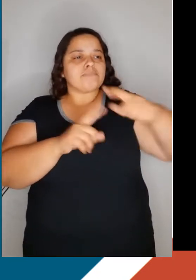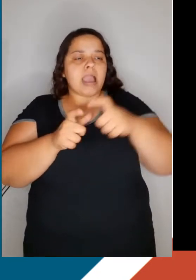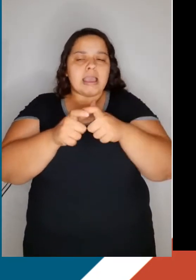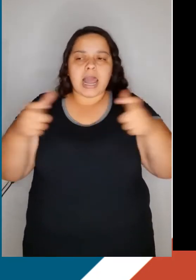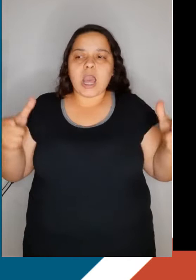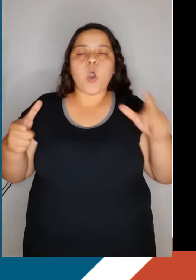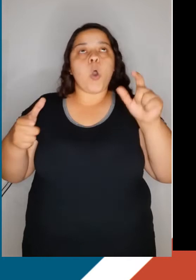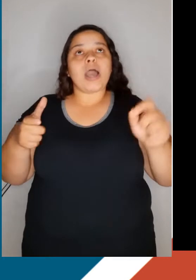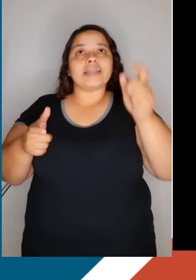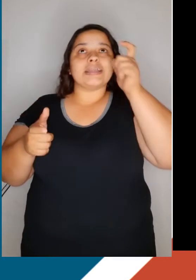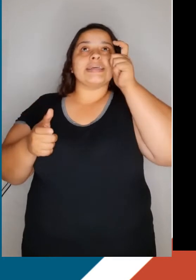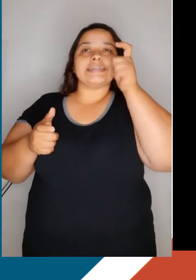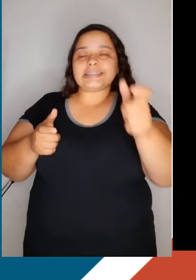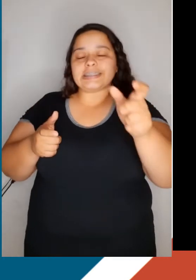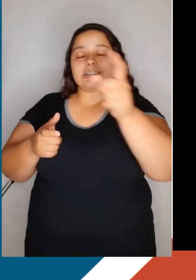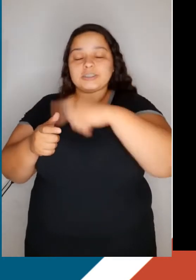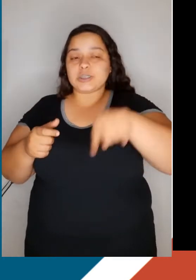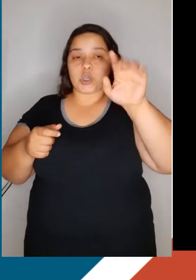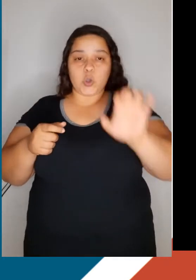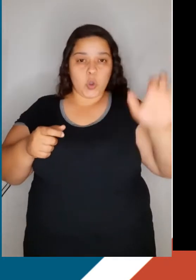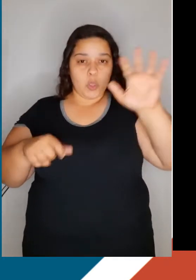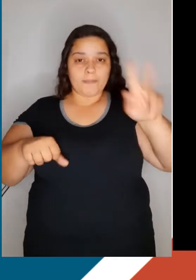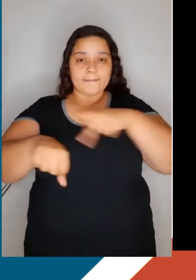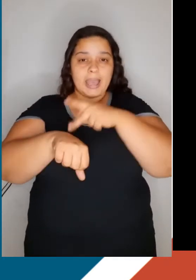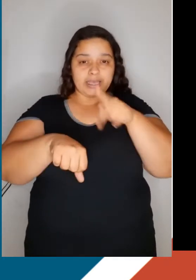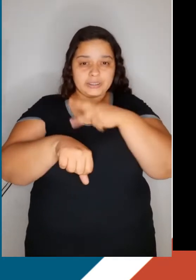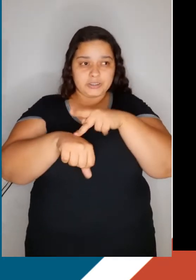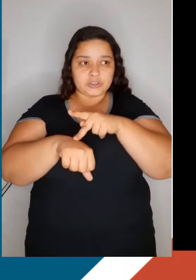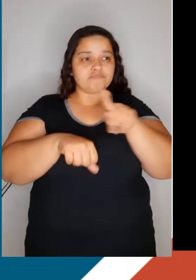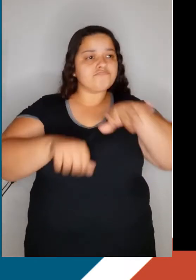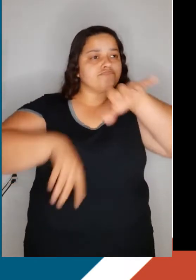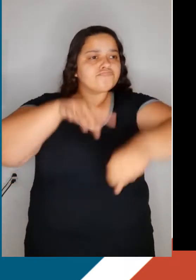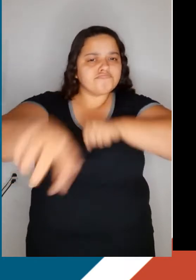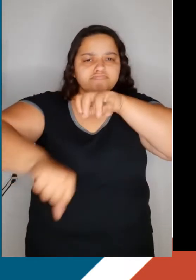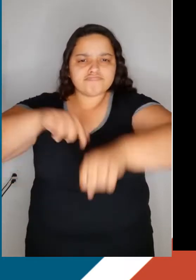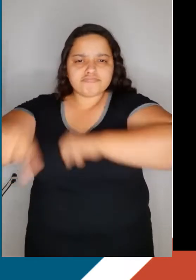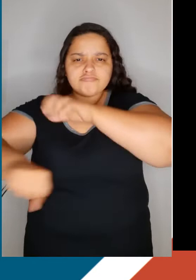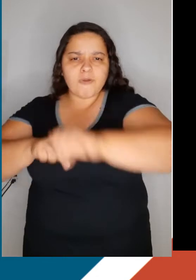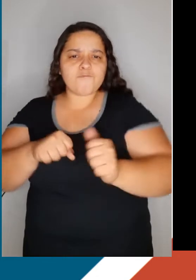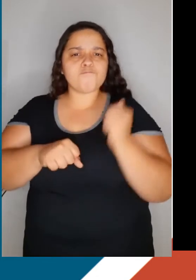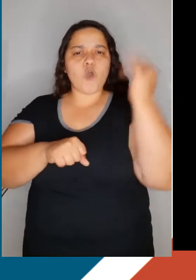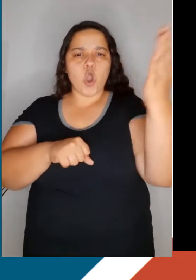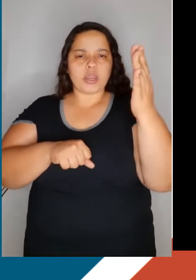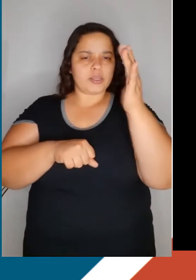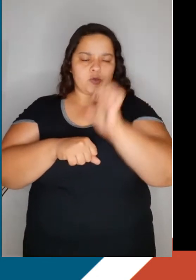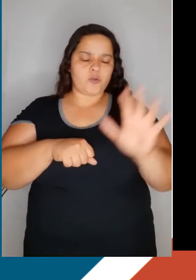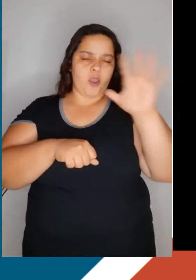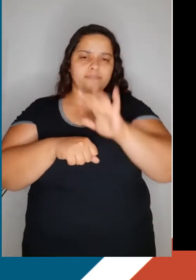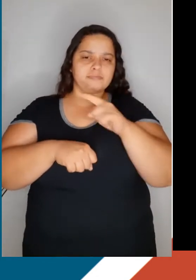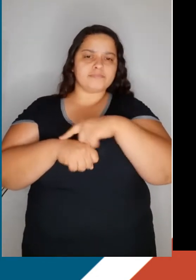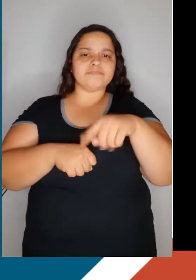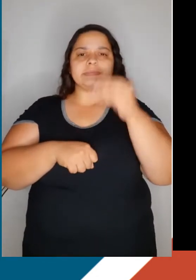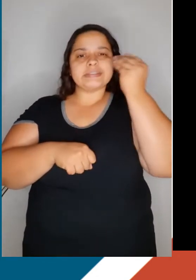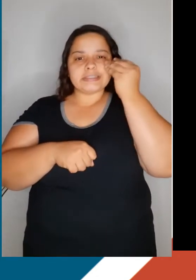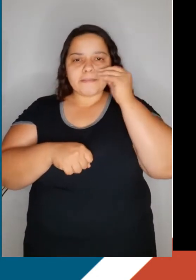com que fosse interessante para essas potências europeias conquistarem, para além do território europeu, regiões em que elas